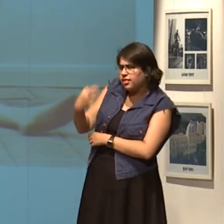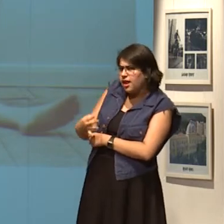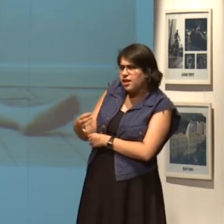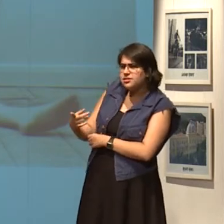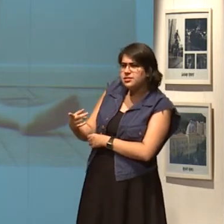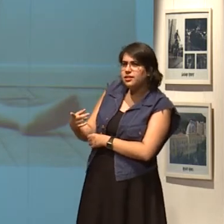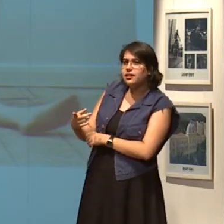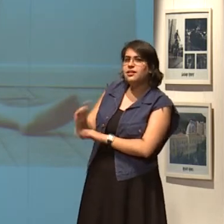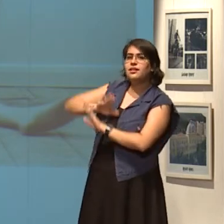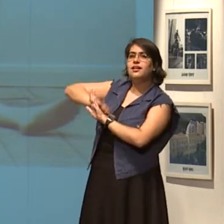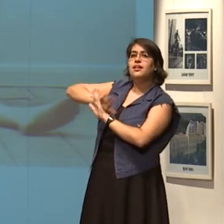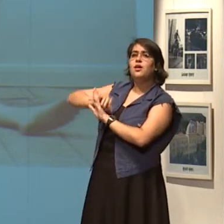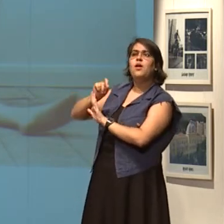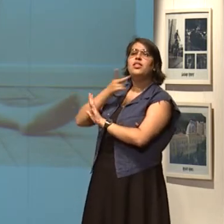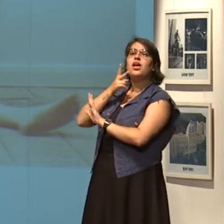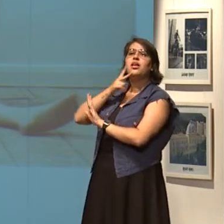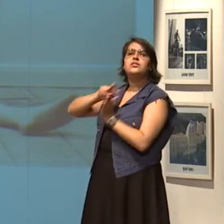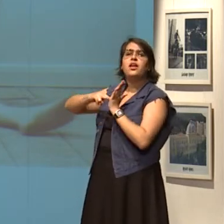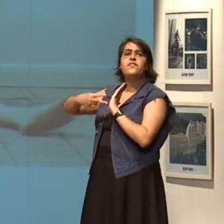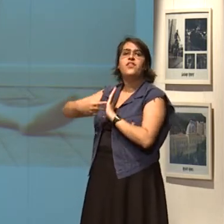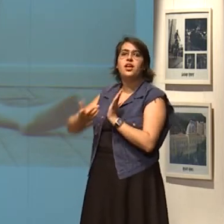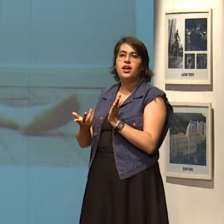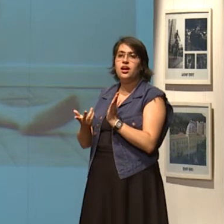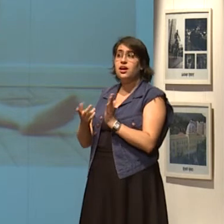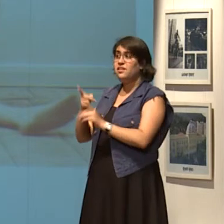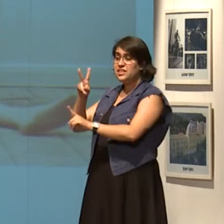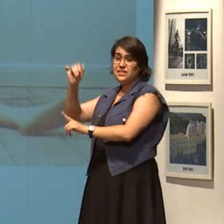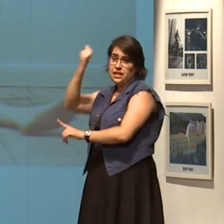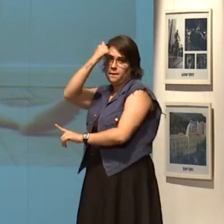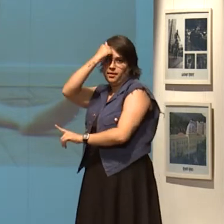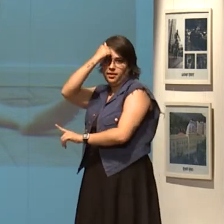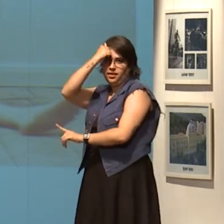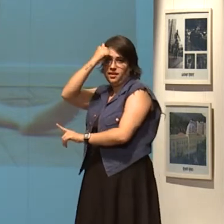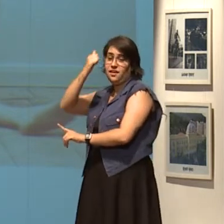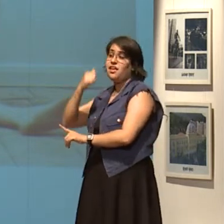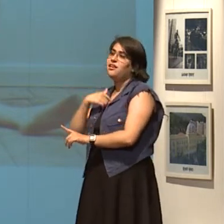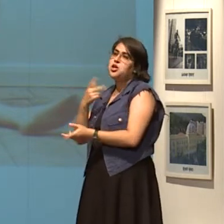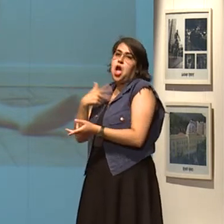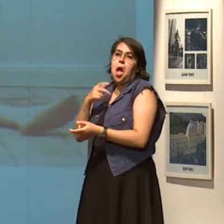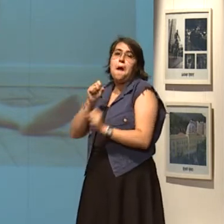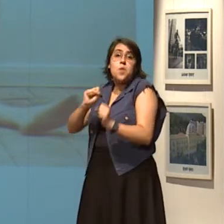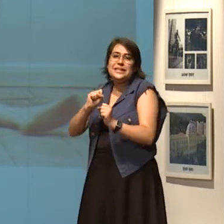você tem certeza que você vai fazer isso? Você vai se arrepender.